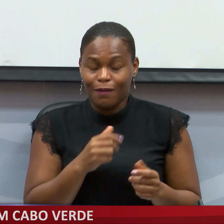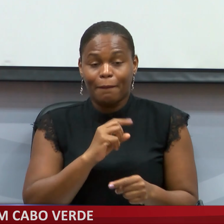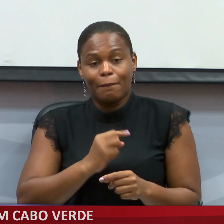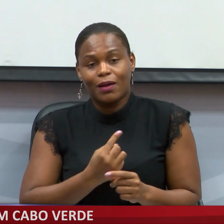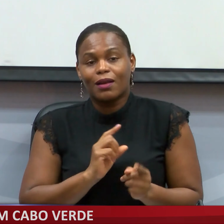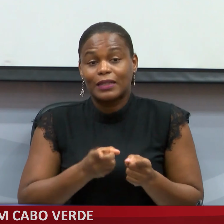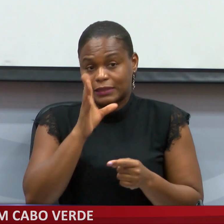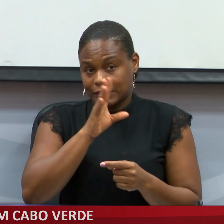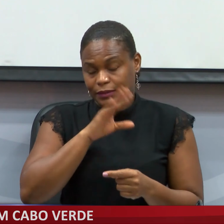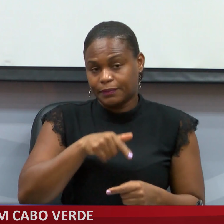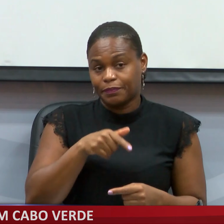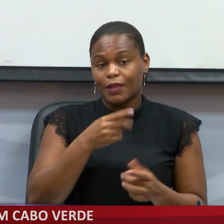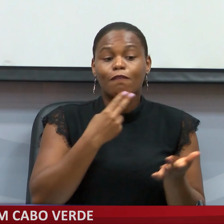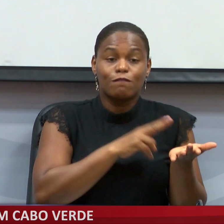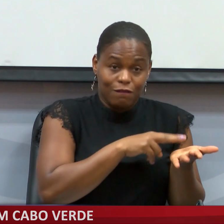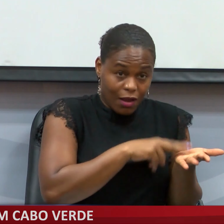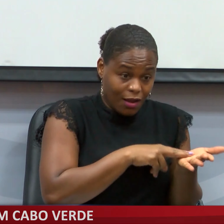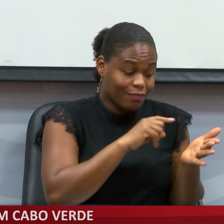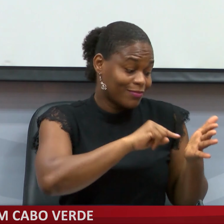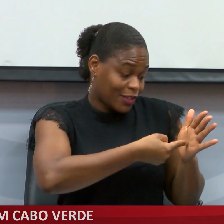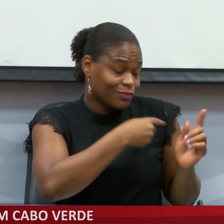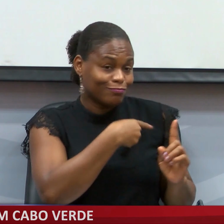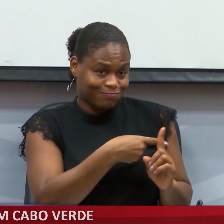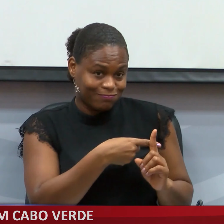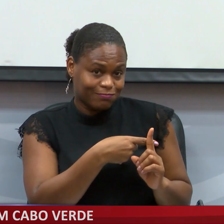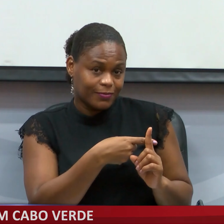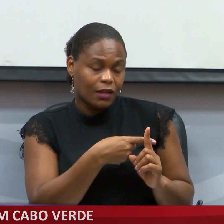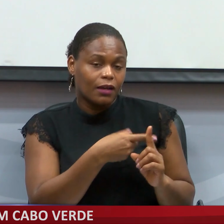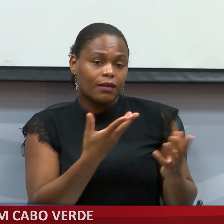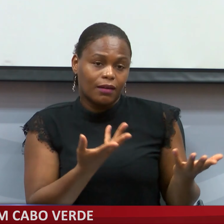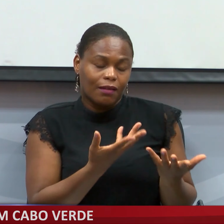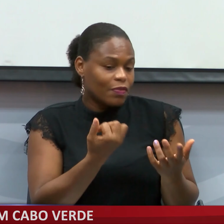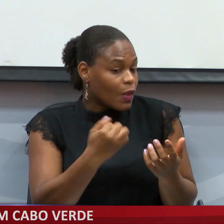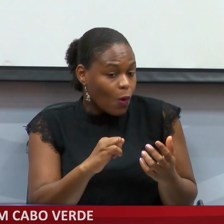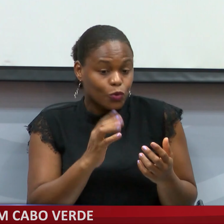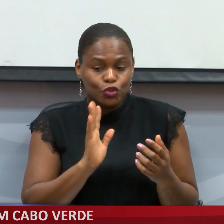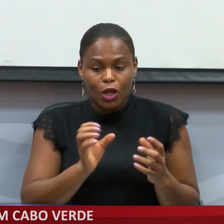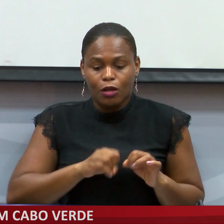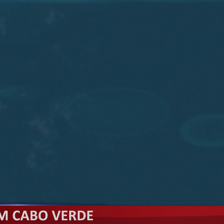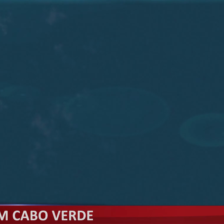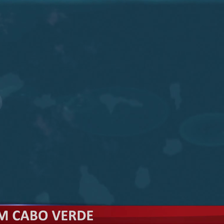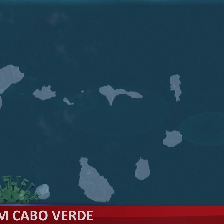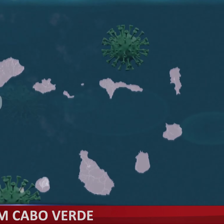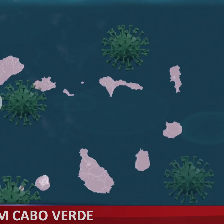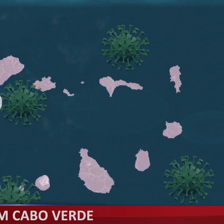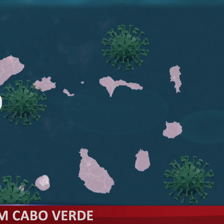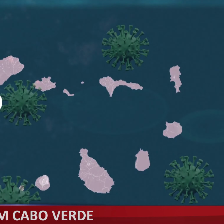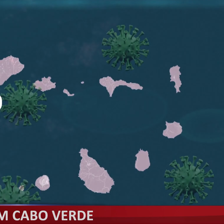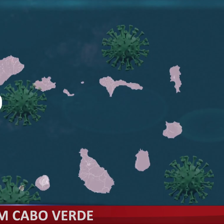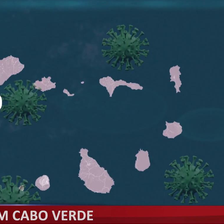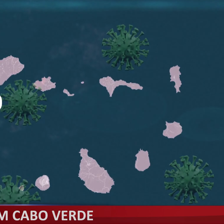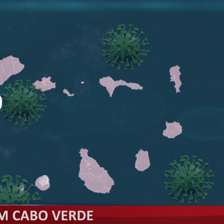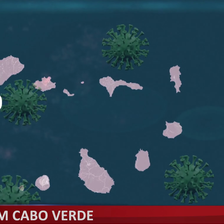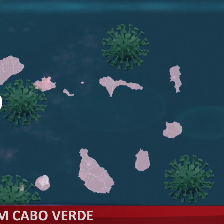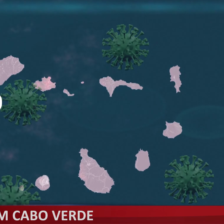se, no caso de se confirmar o teste como positivo, não ter já contaminado várias pessoas. Portanto, Cabo Verde tem um total